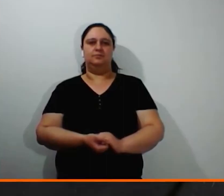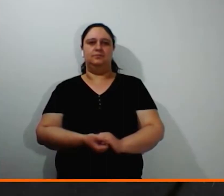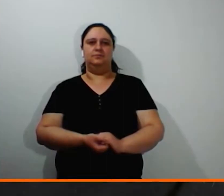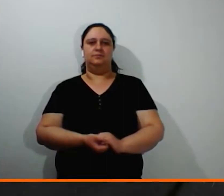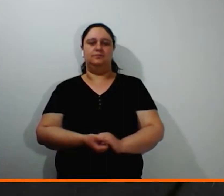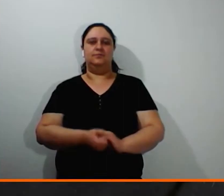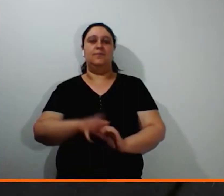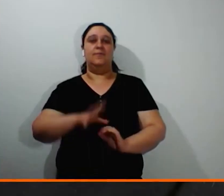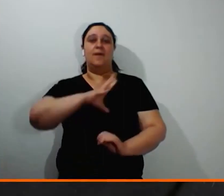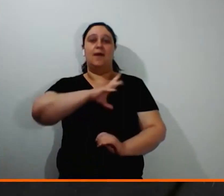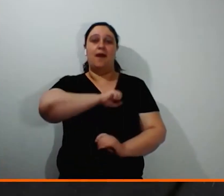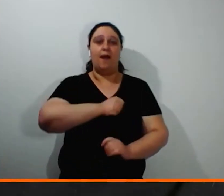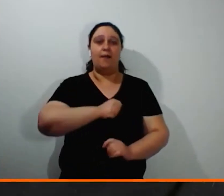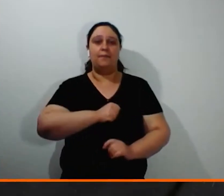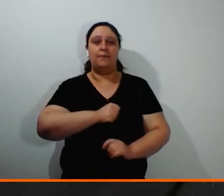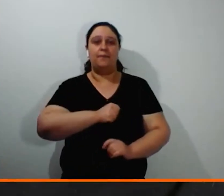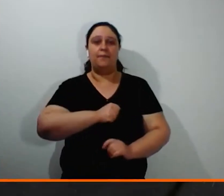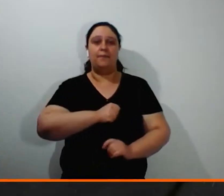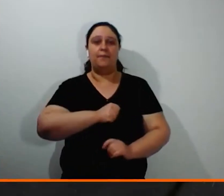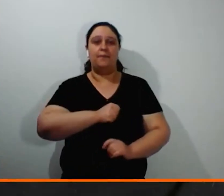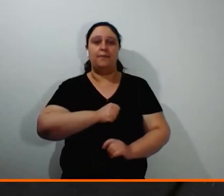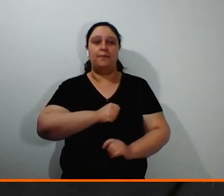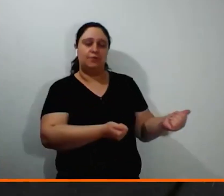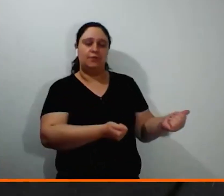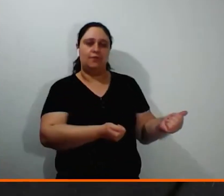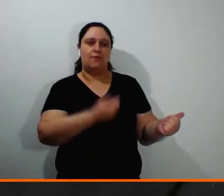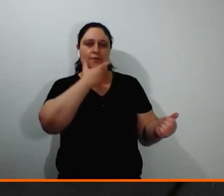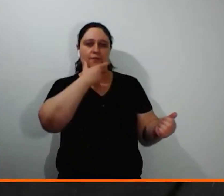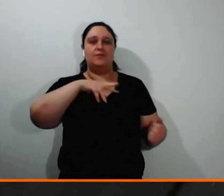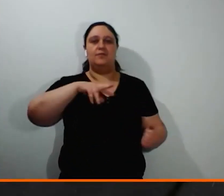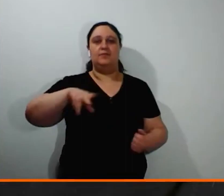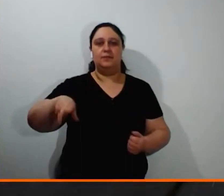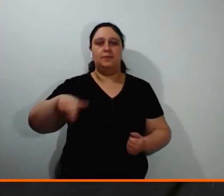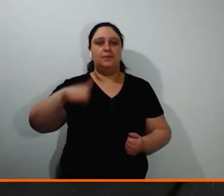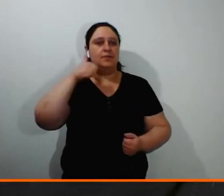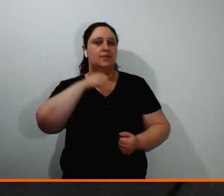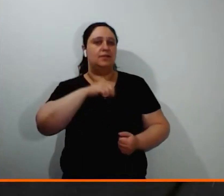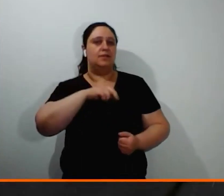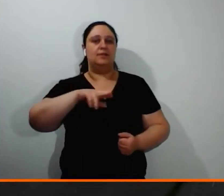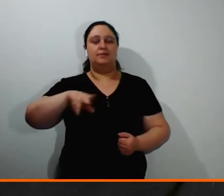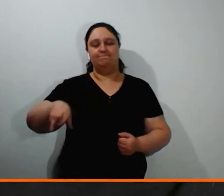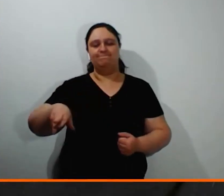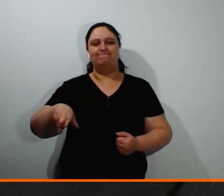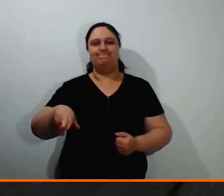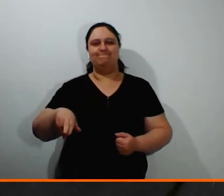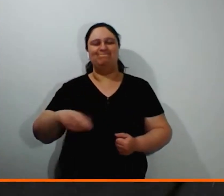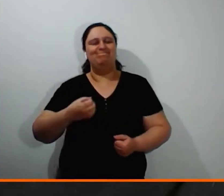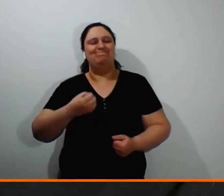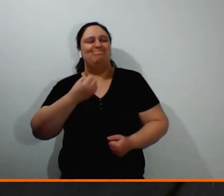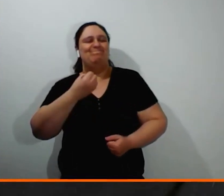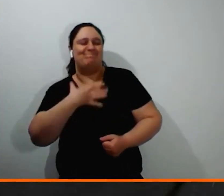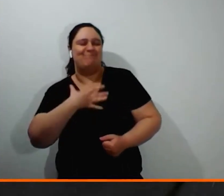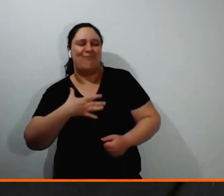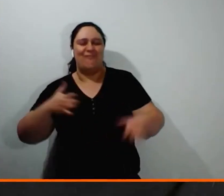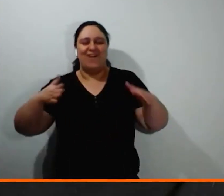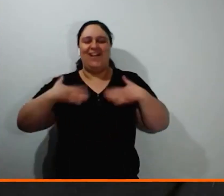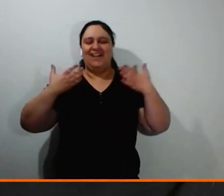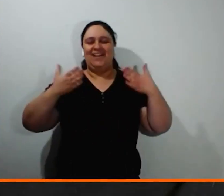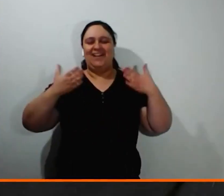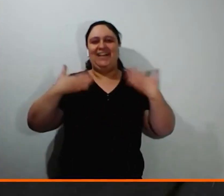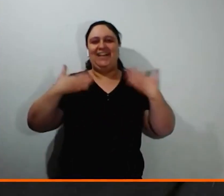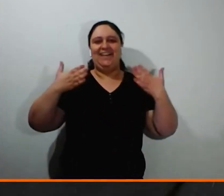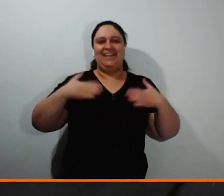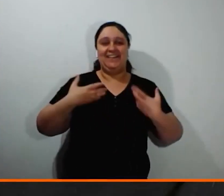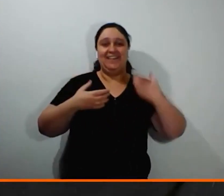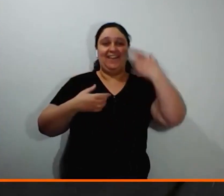jovens, amados irmãos e amadas irmãs, é uma grande satisfação e alegria estar aqui falando